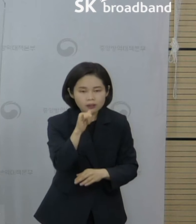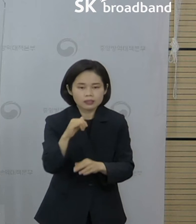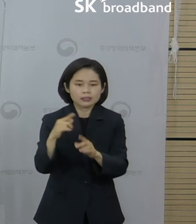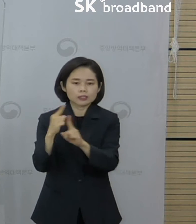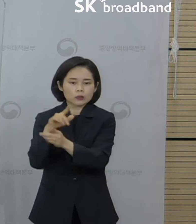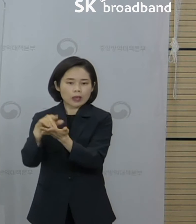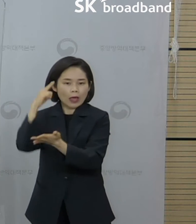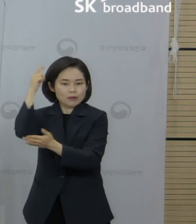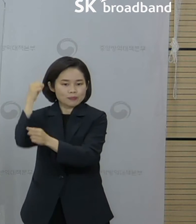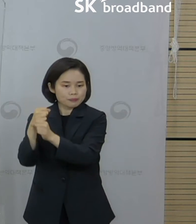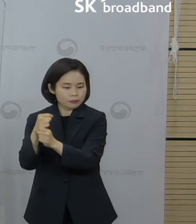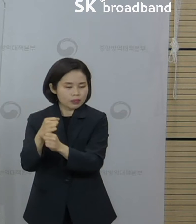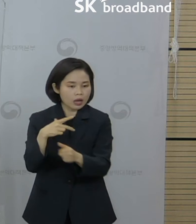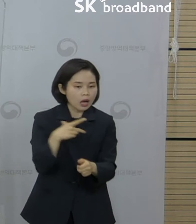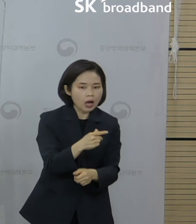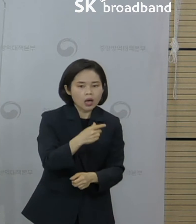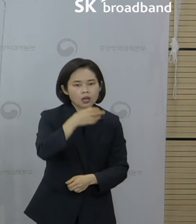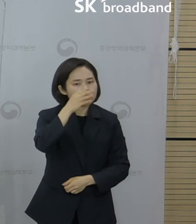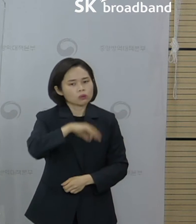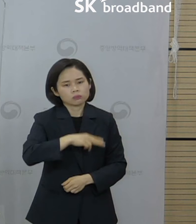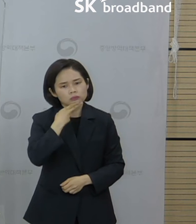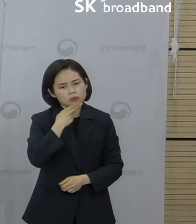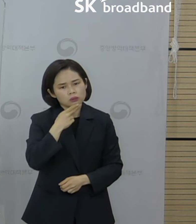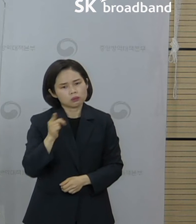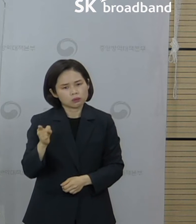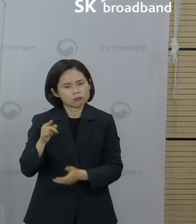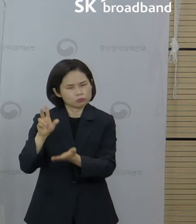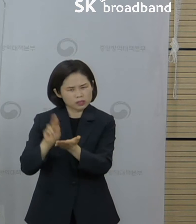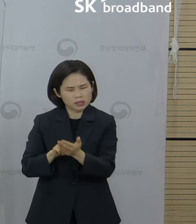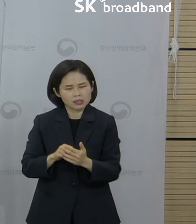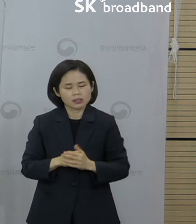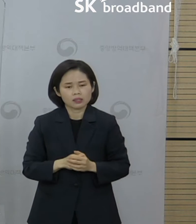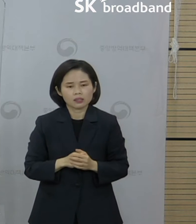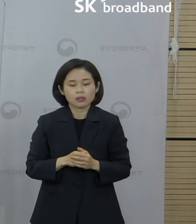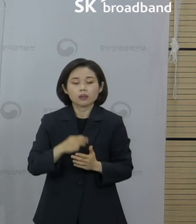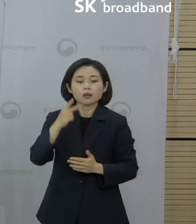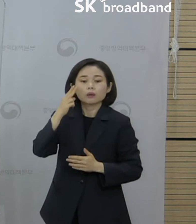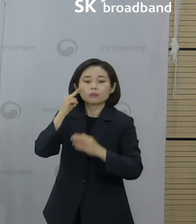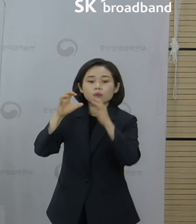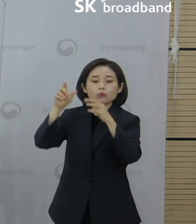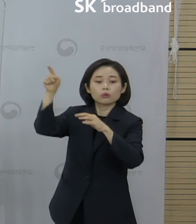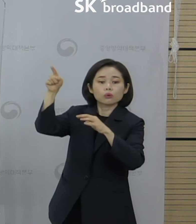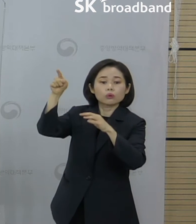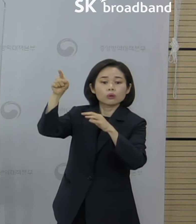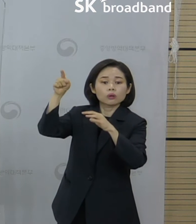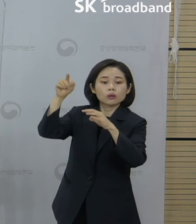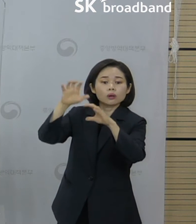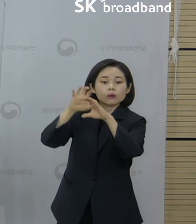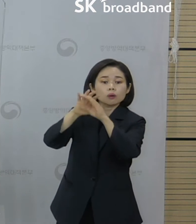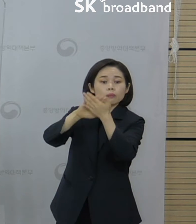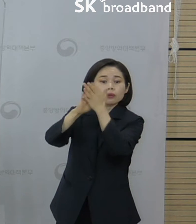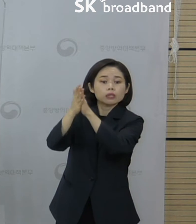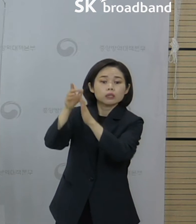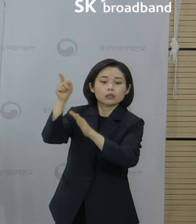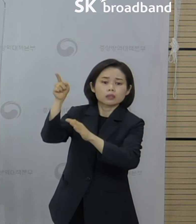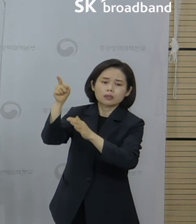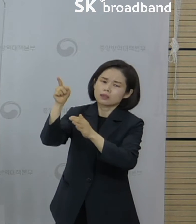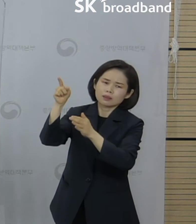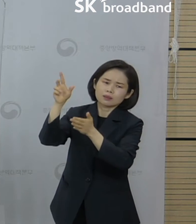있습니다. 주요한 변이 외에도 미국 등에서 발생하는 기타 변이의 문제도 심각합니다.